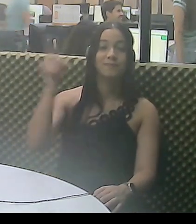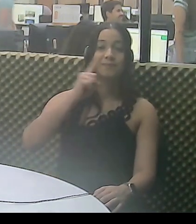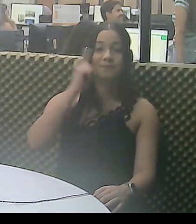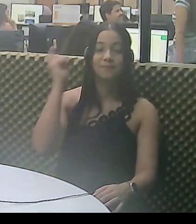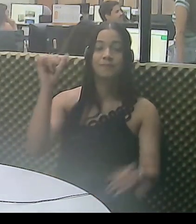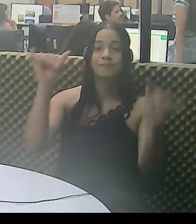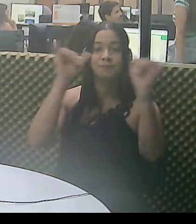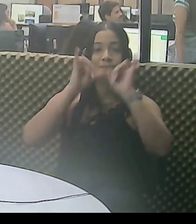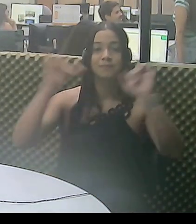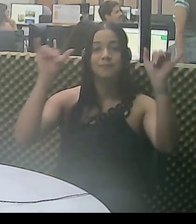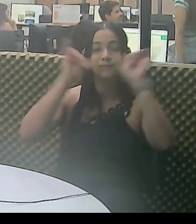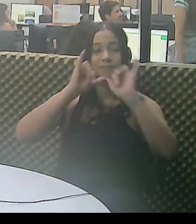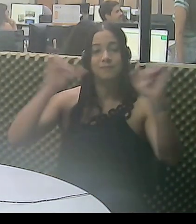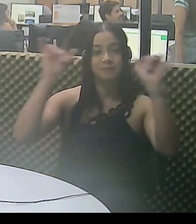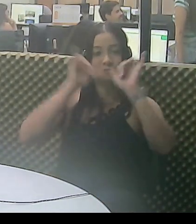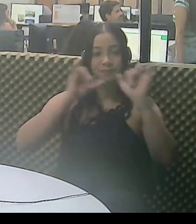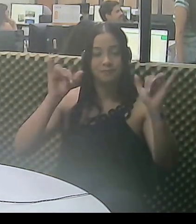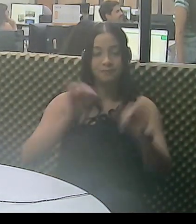Giro de